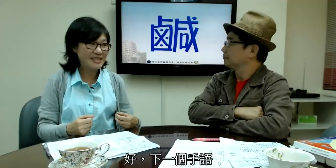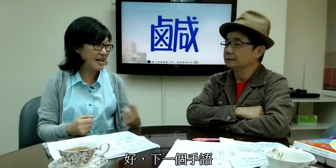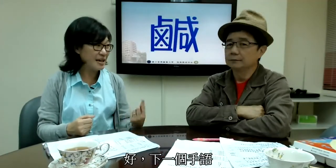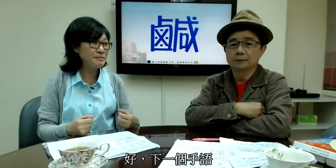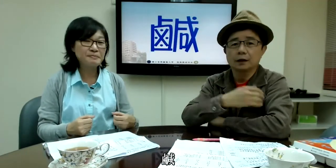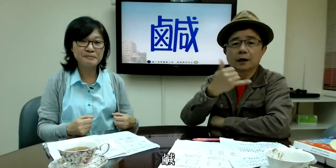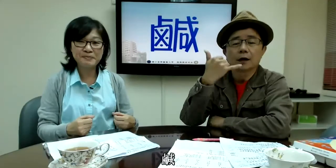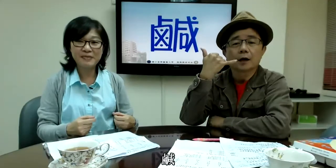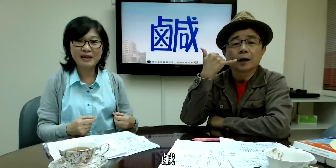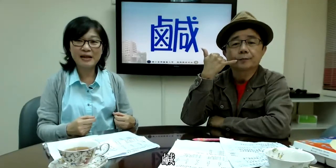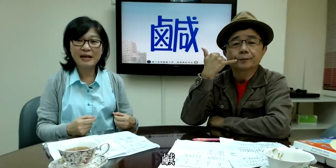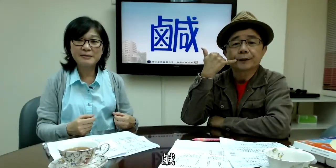咸。